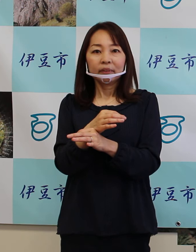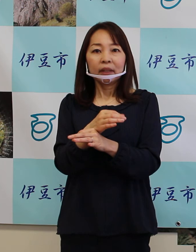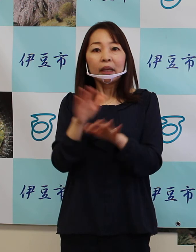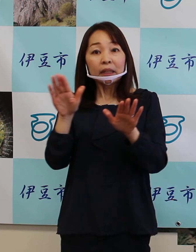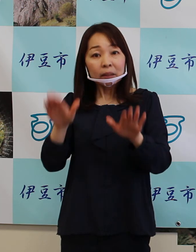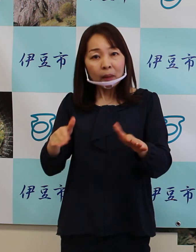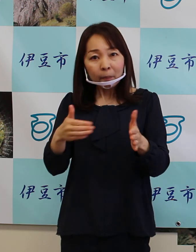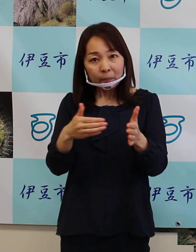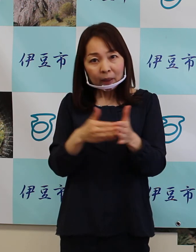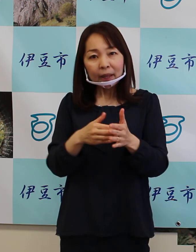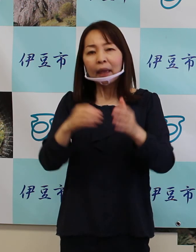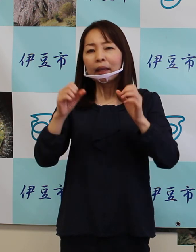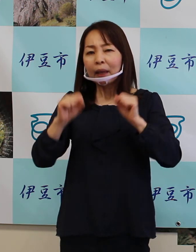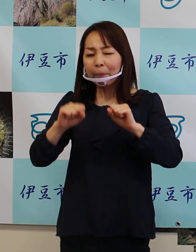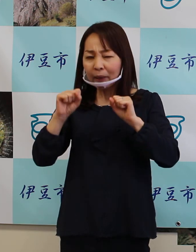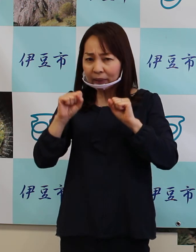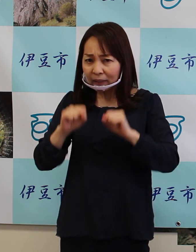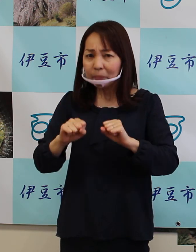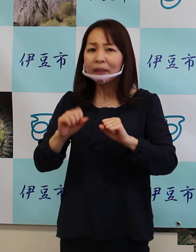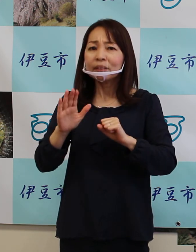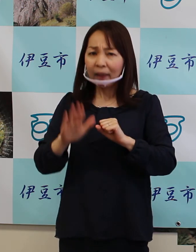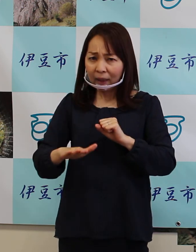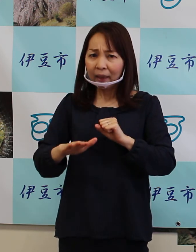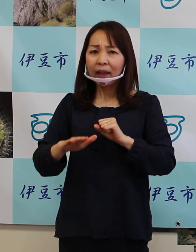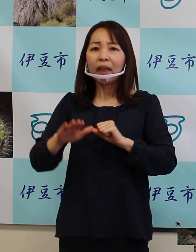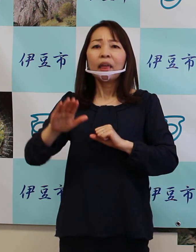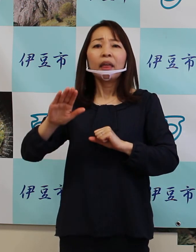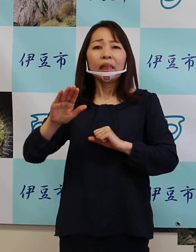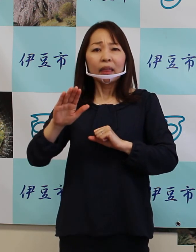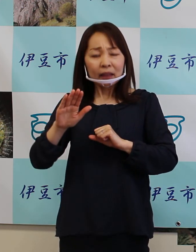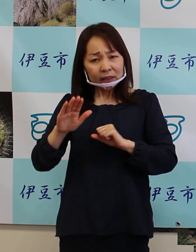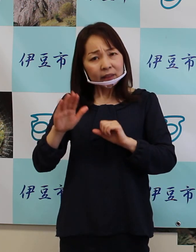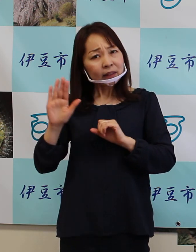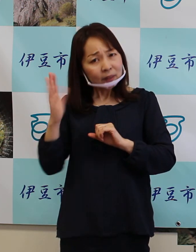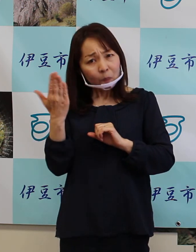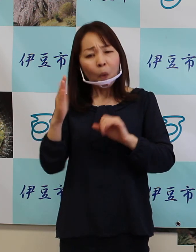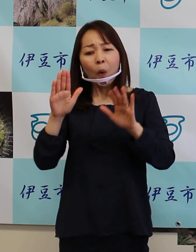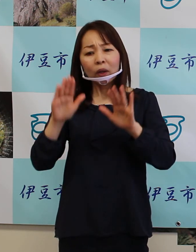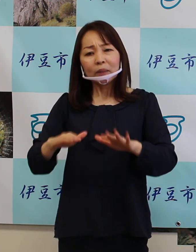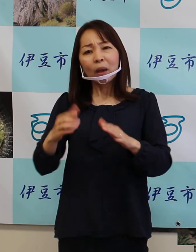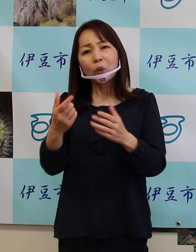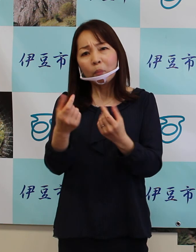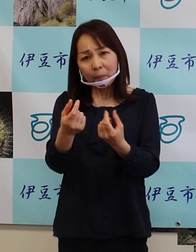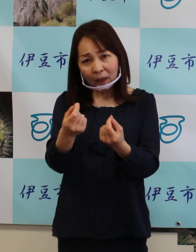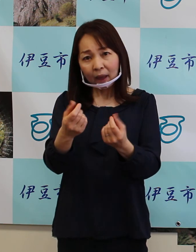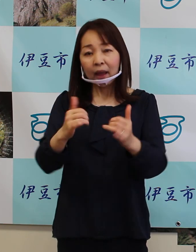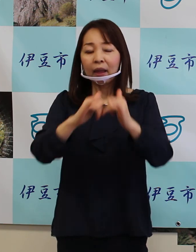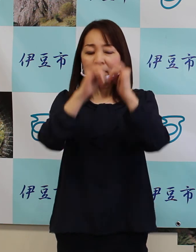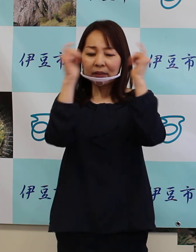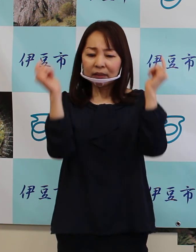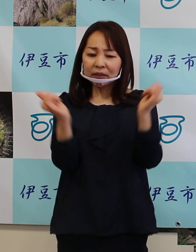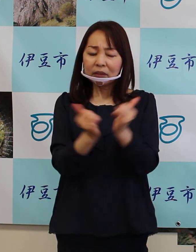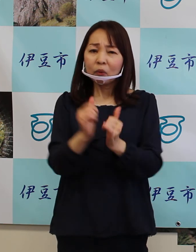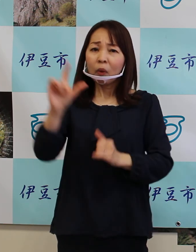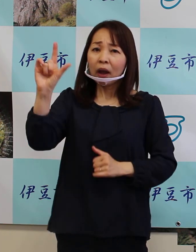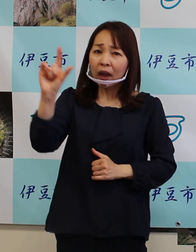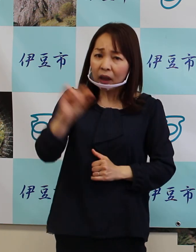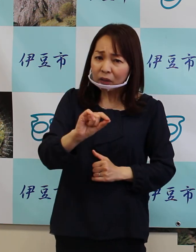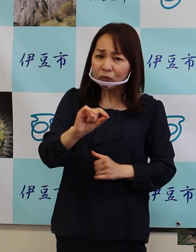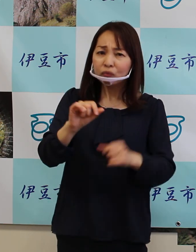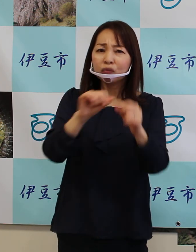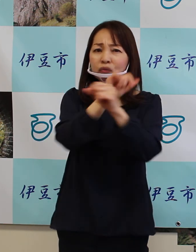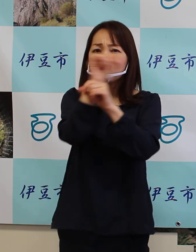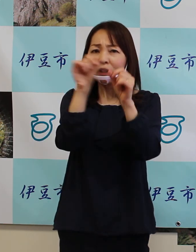これまで頑張ってきましたが、このままでは人口減少によって